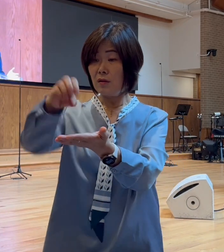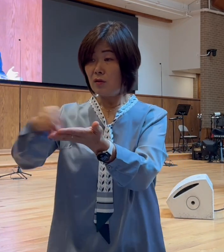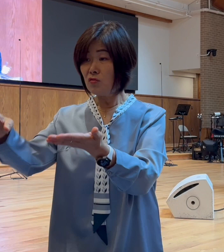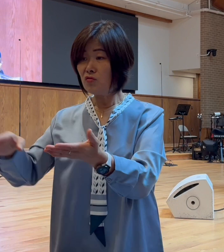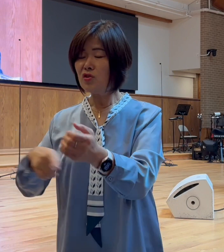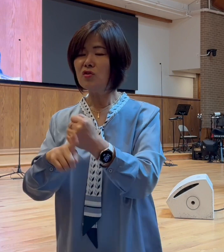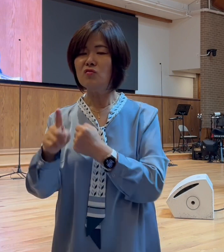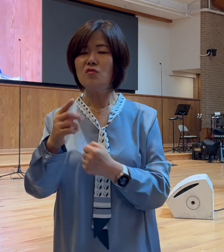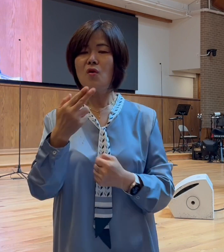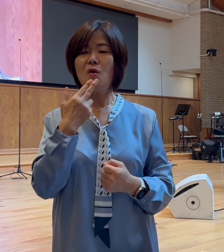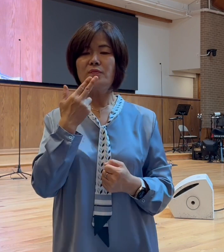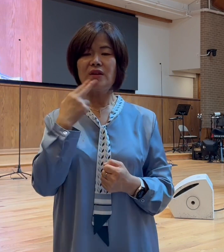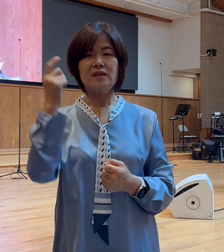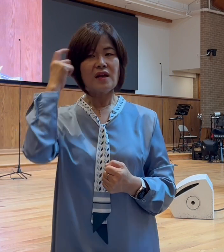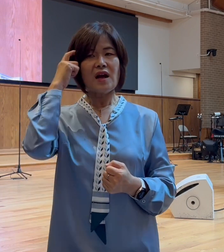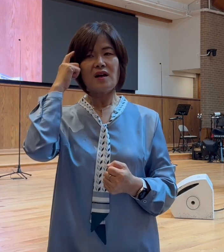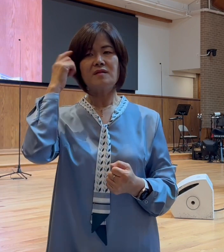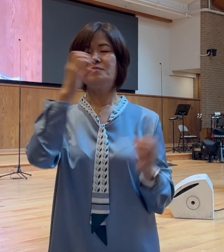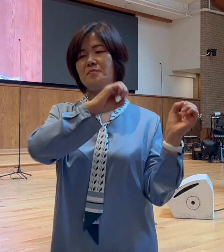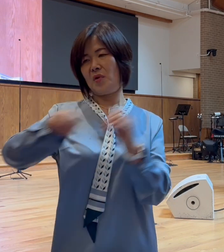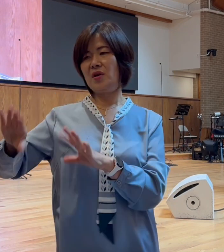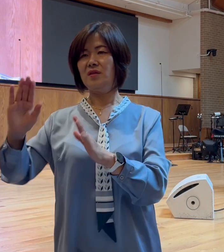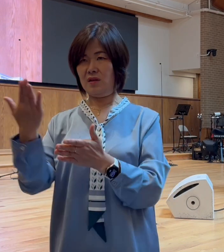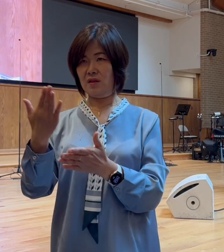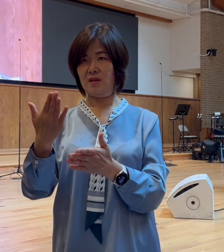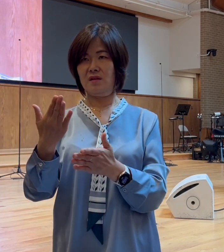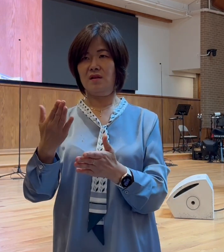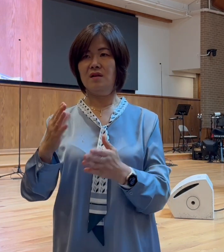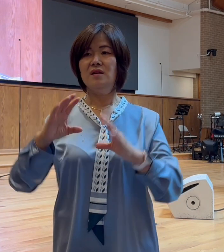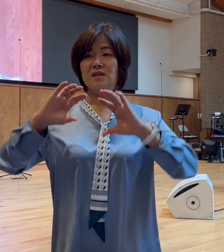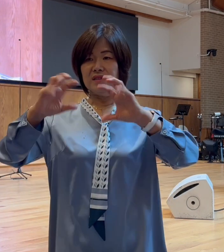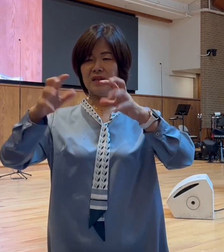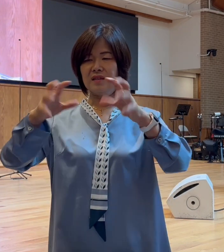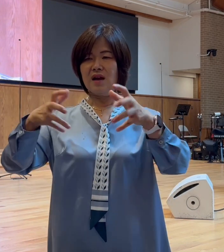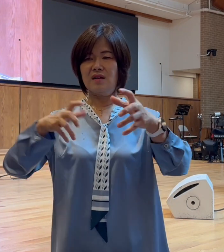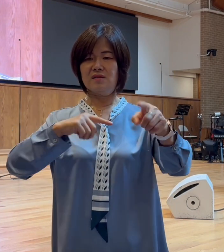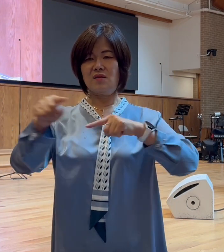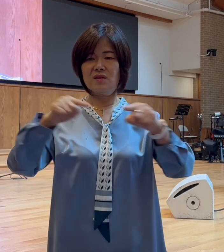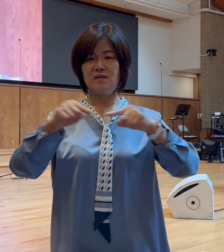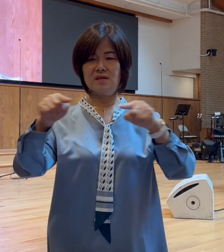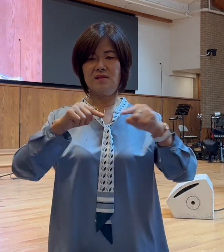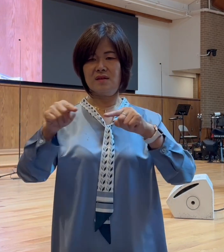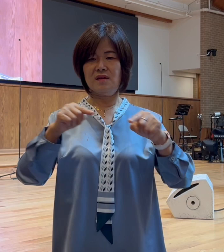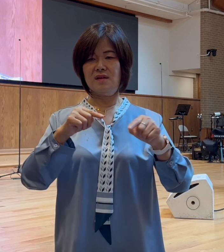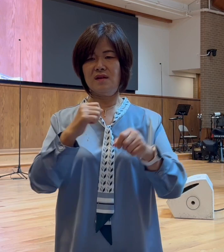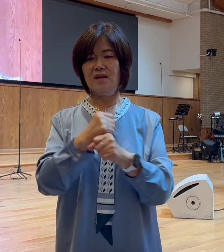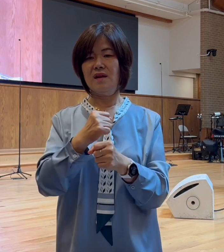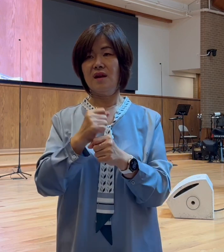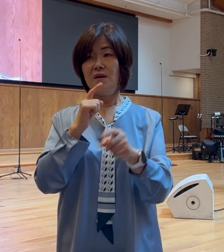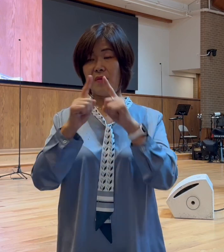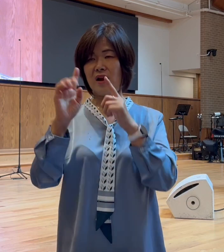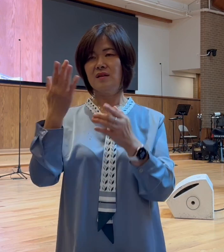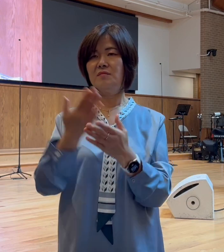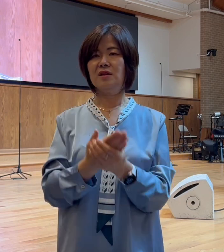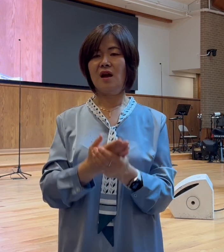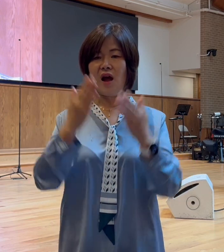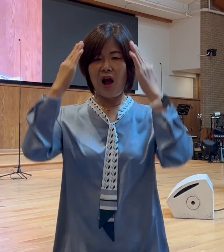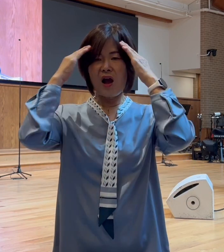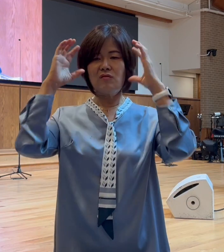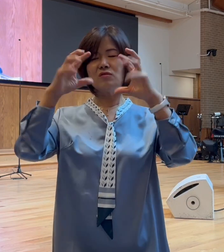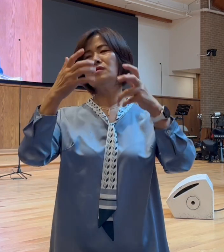되느냐, 그렇게 생각해서 안 된다는 거죠. 이게 세속 정치 철학자인 마이클 샌델의 이제 이야기인데,